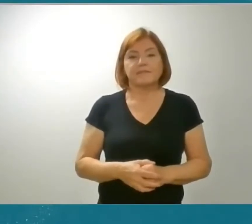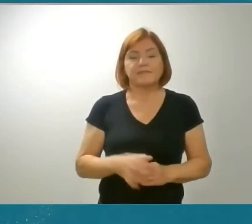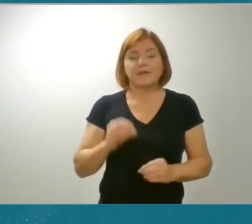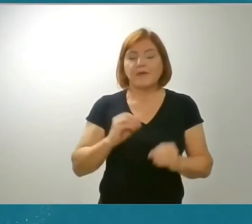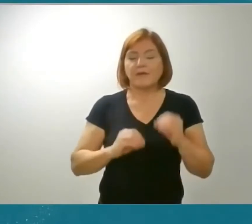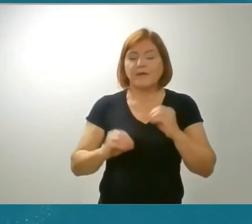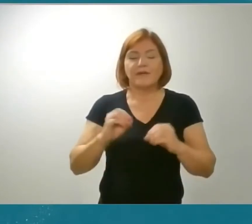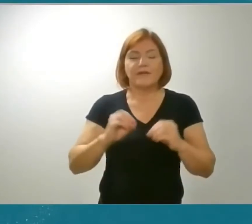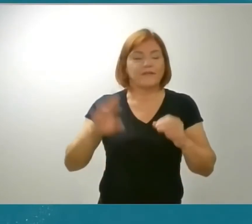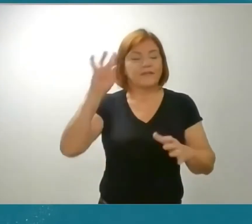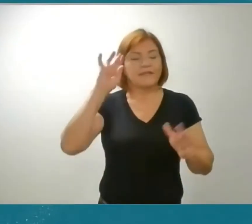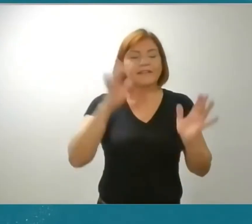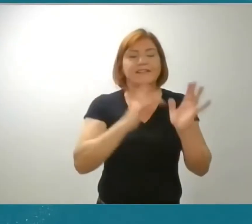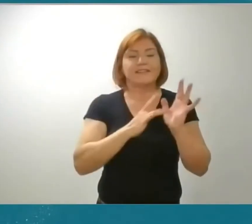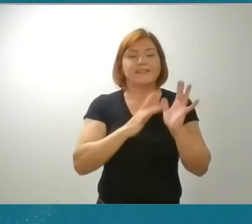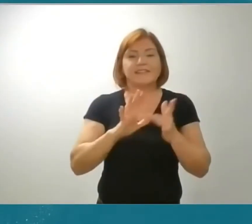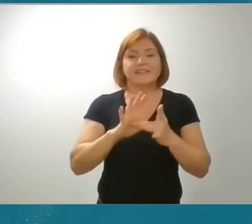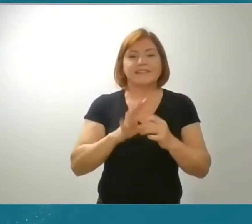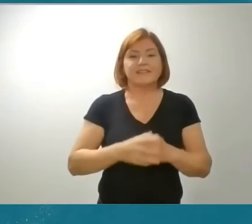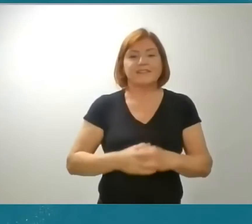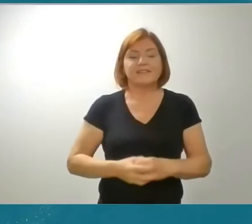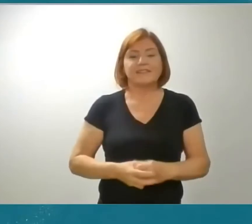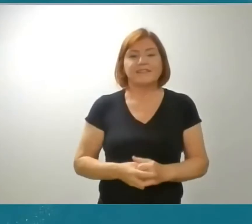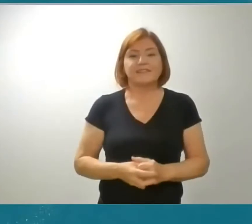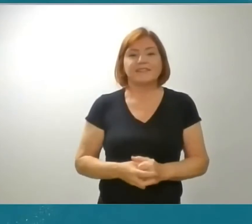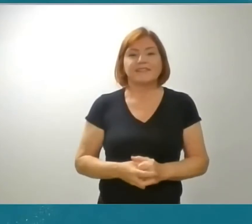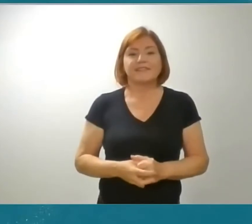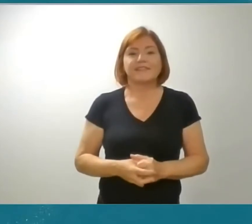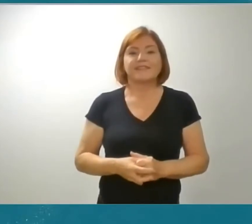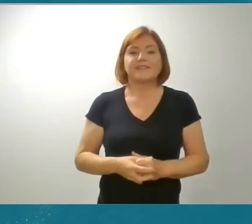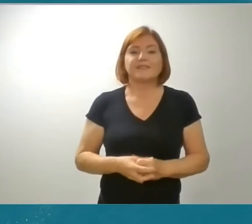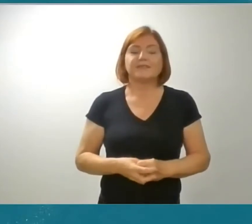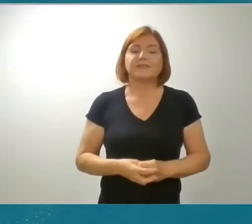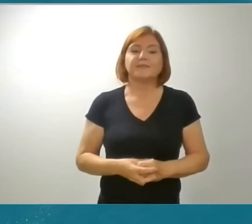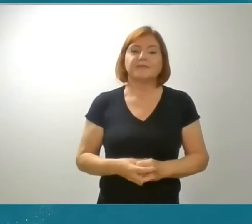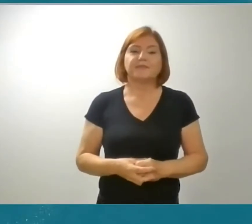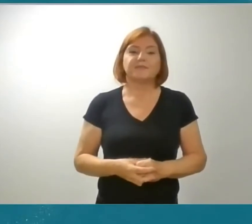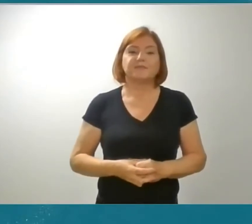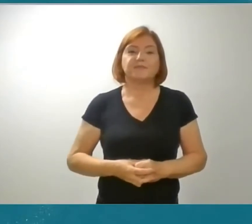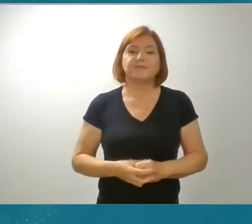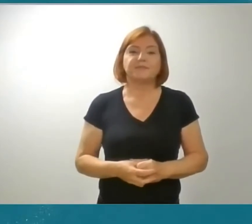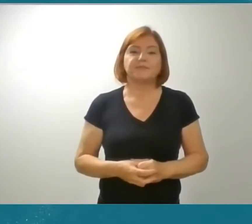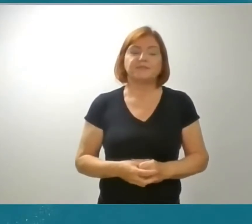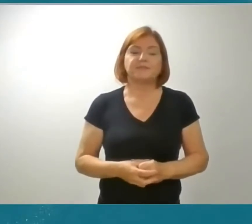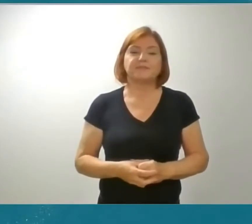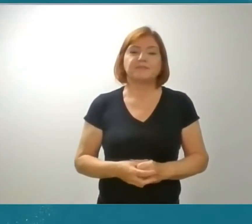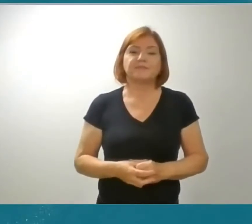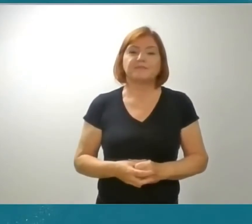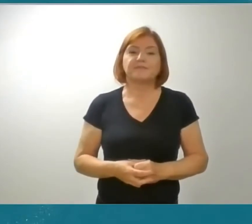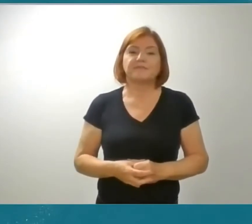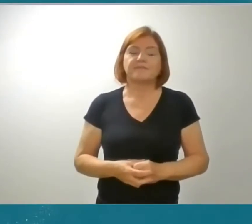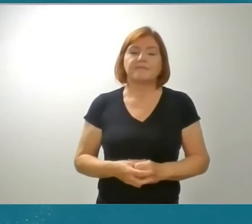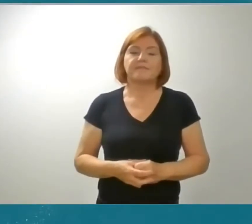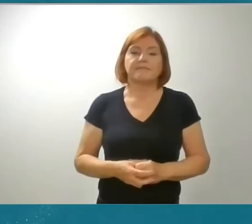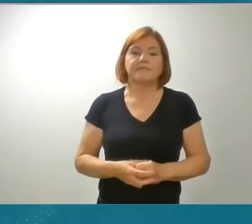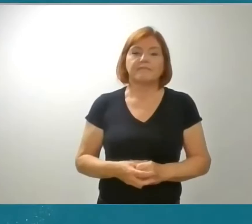primeiro homem, Adão, foi feito alma vivente. O último Adão, porém,